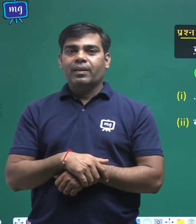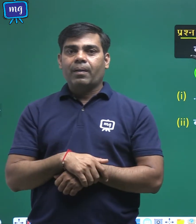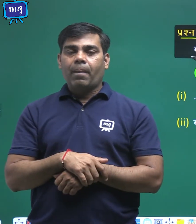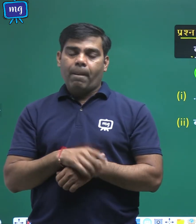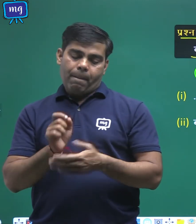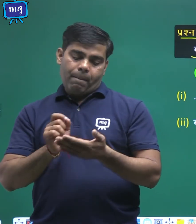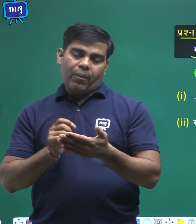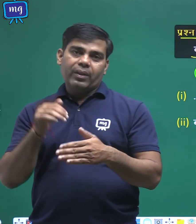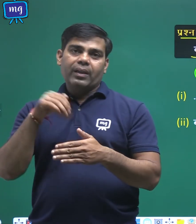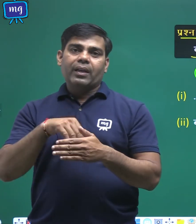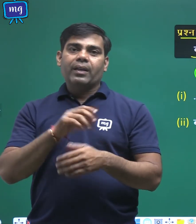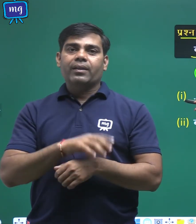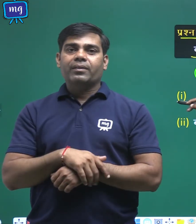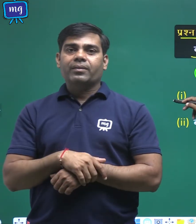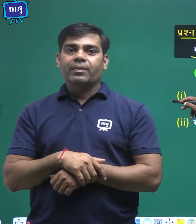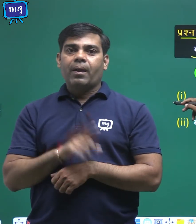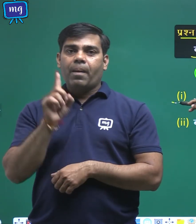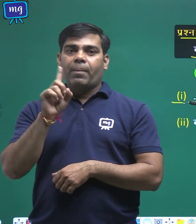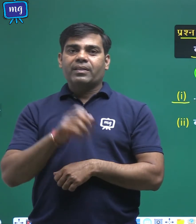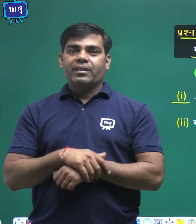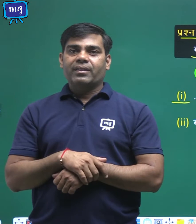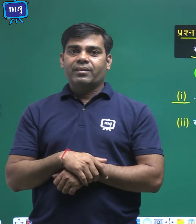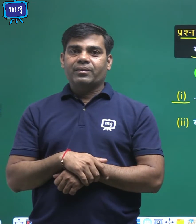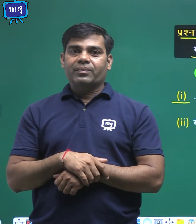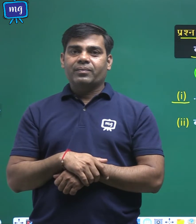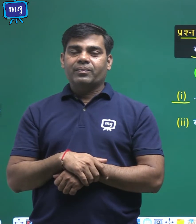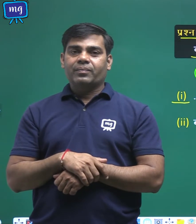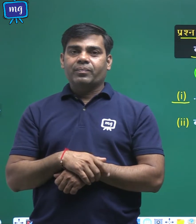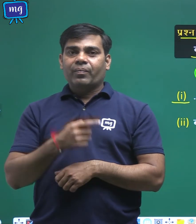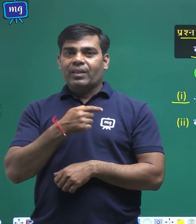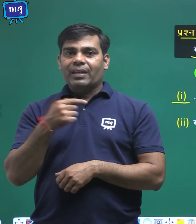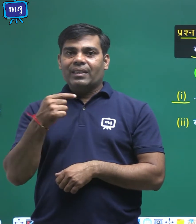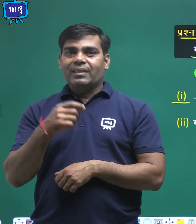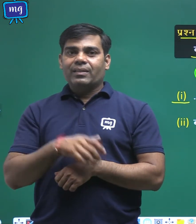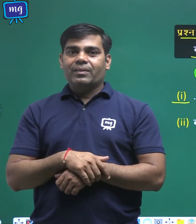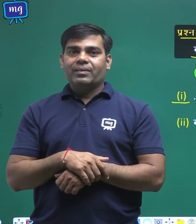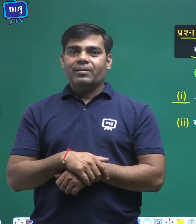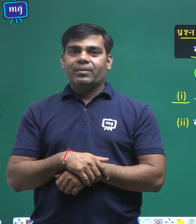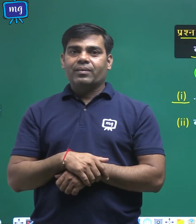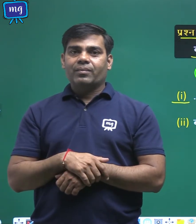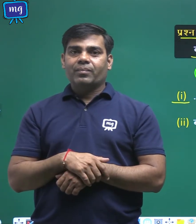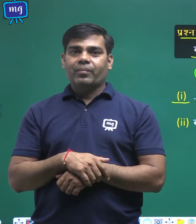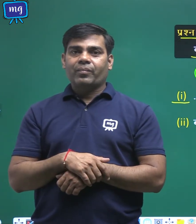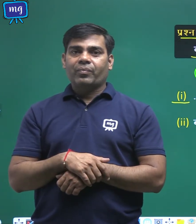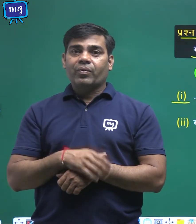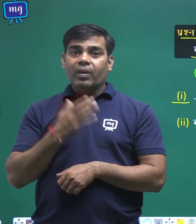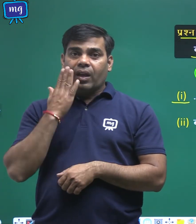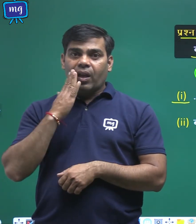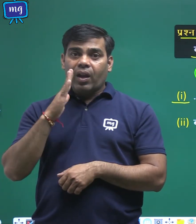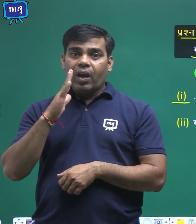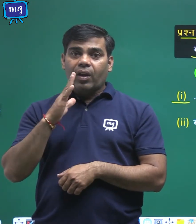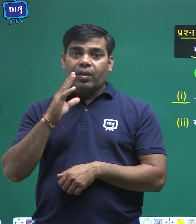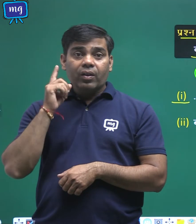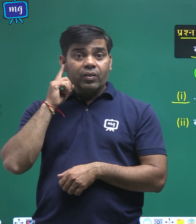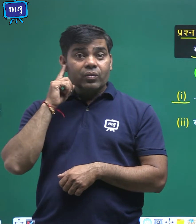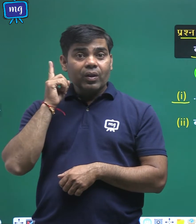पूर्ति करें। पहला है खालिस्तान राग सुनाओ